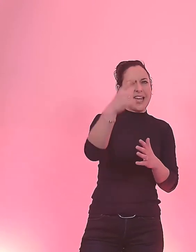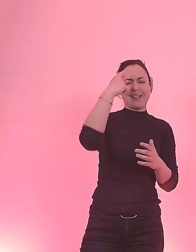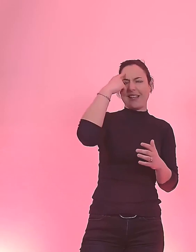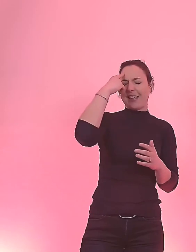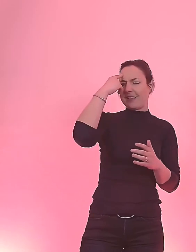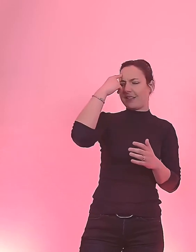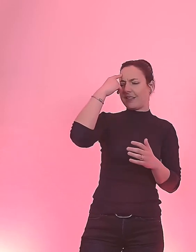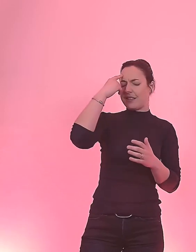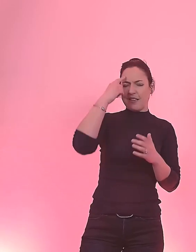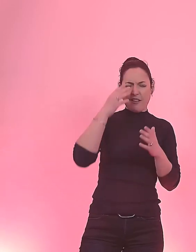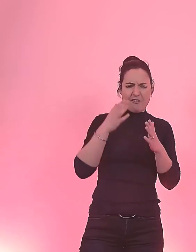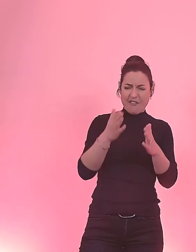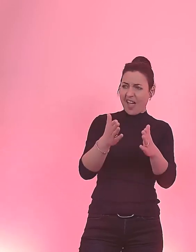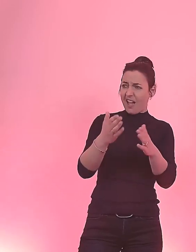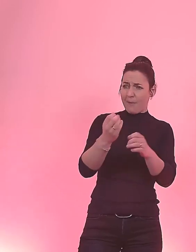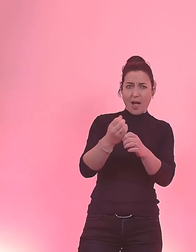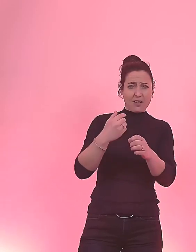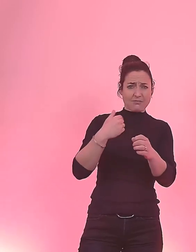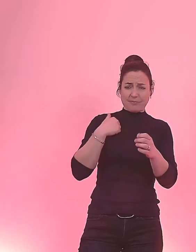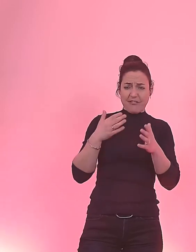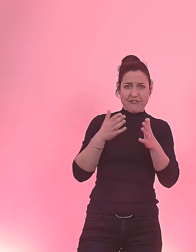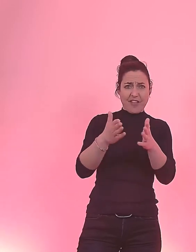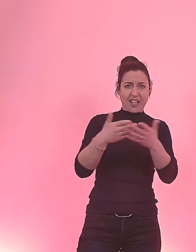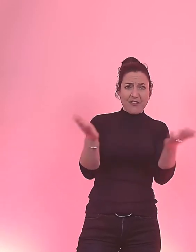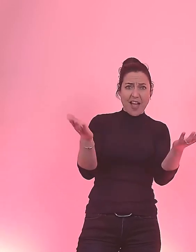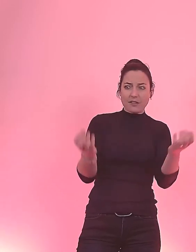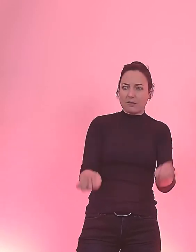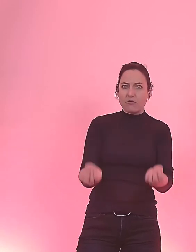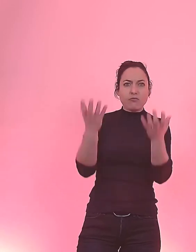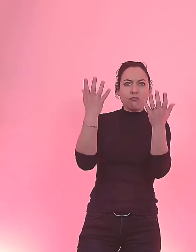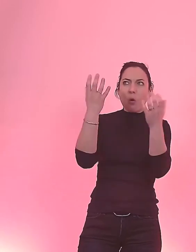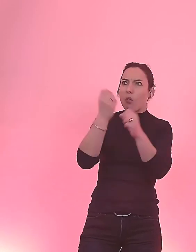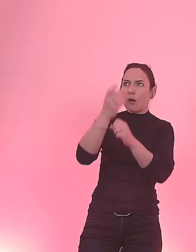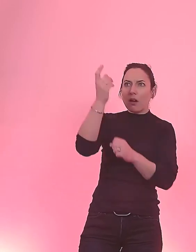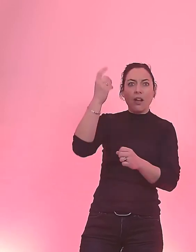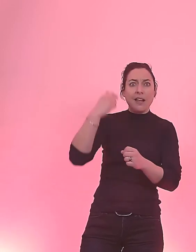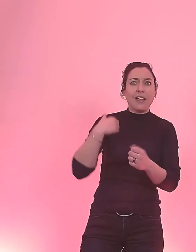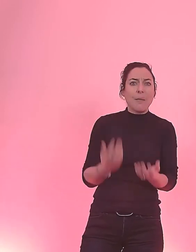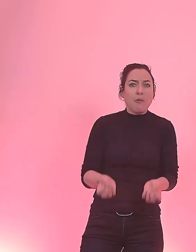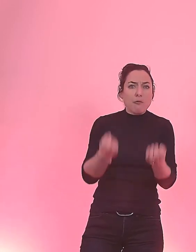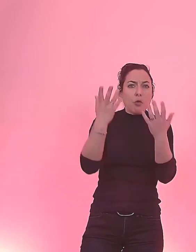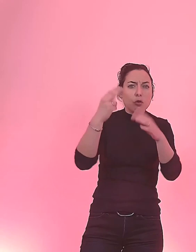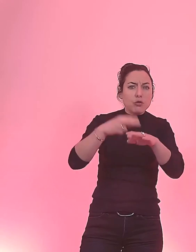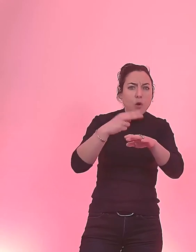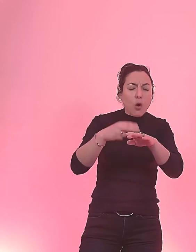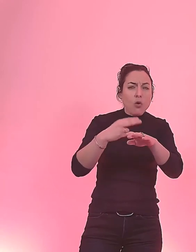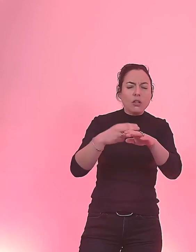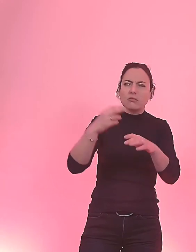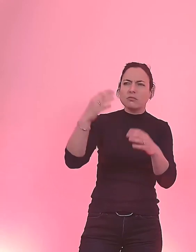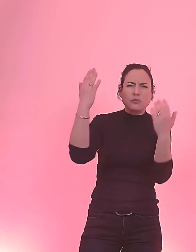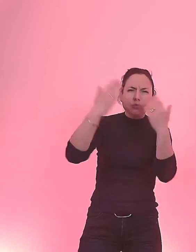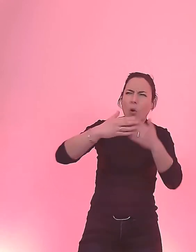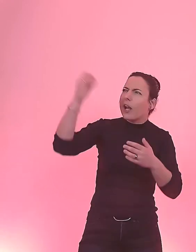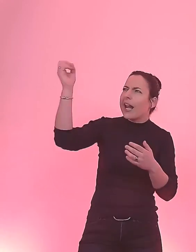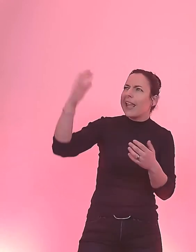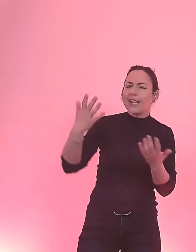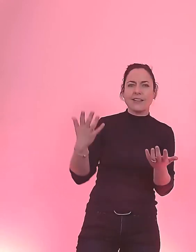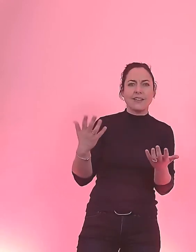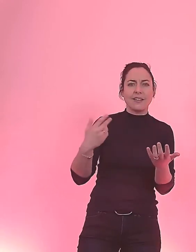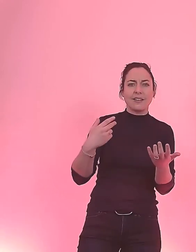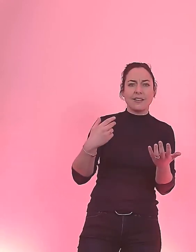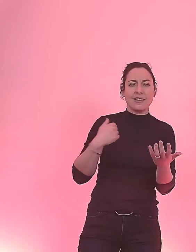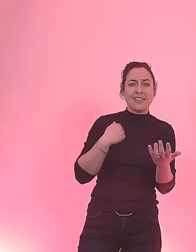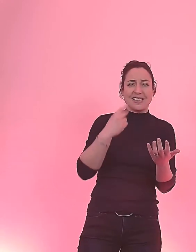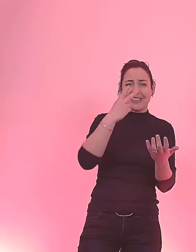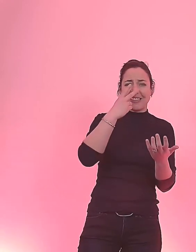ben de weg compleet kwijt miracle worker ik ik heb een wonder nodig in mijn leven light en de dartmouth jongen ik zie het